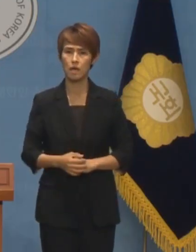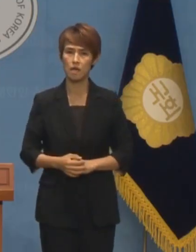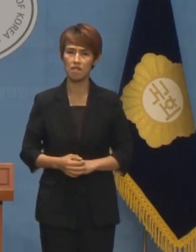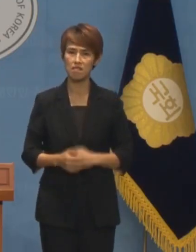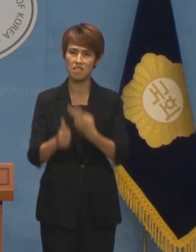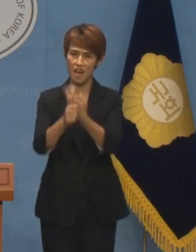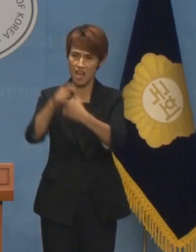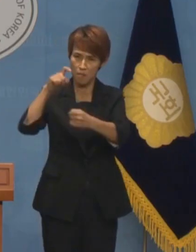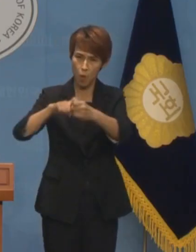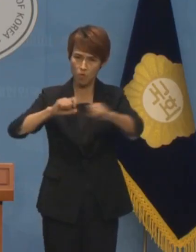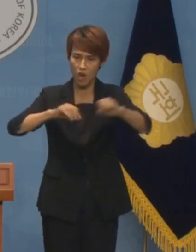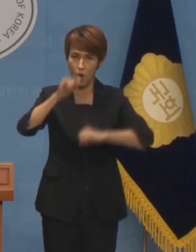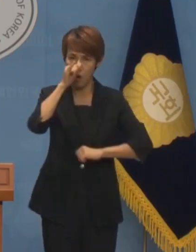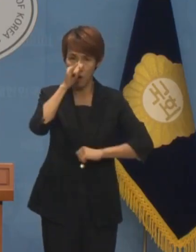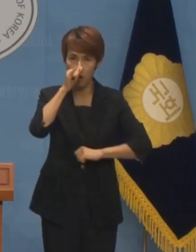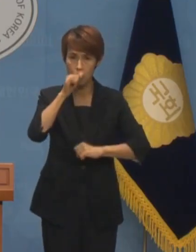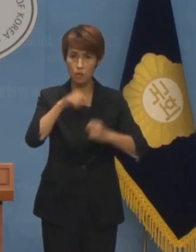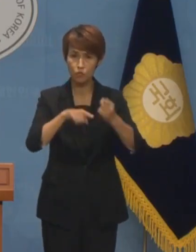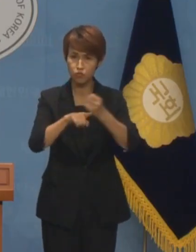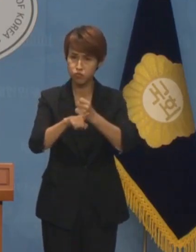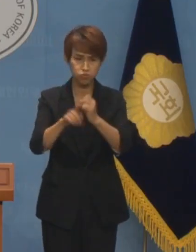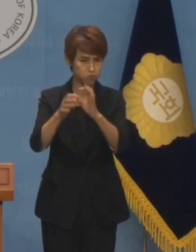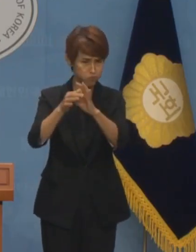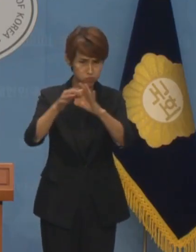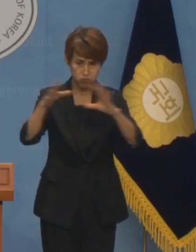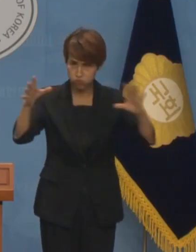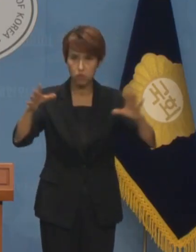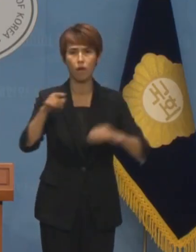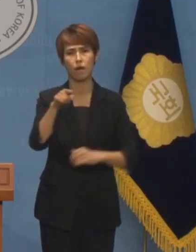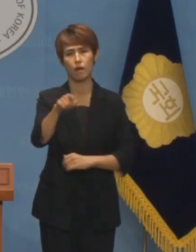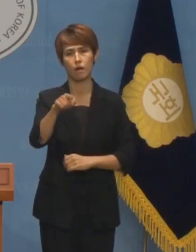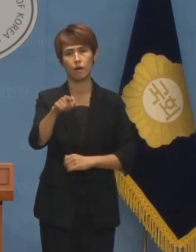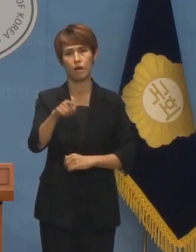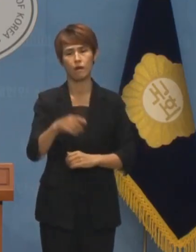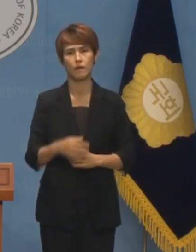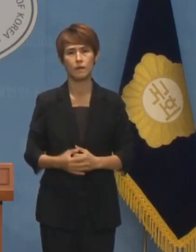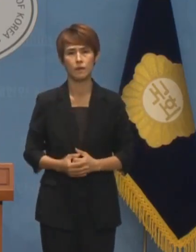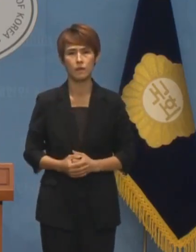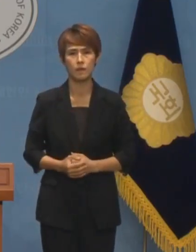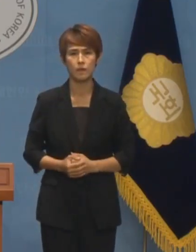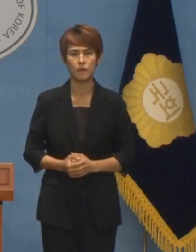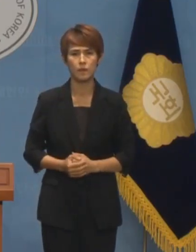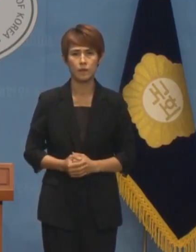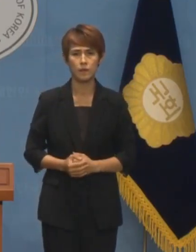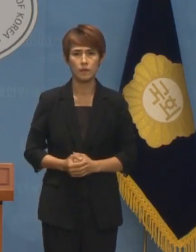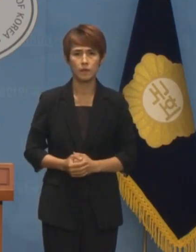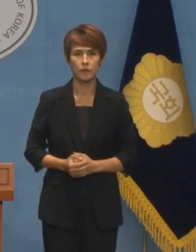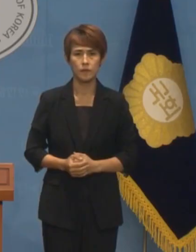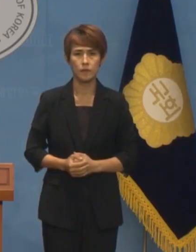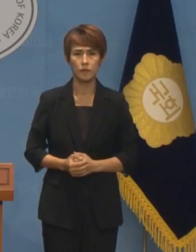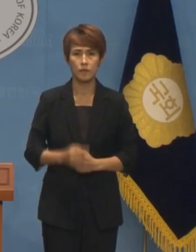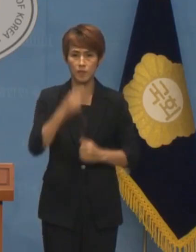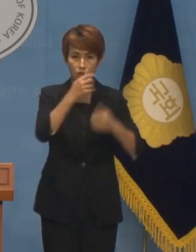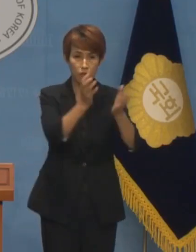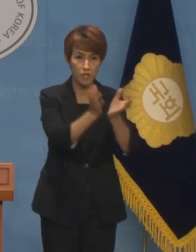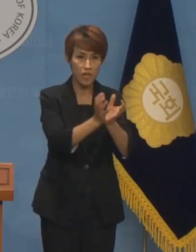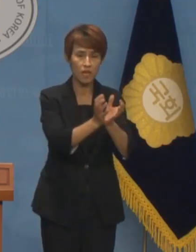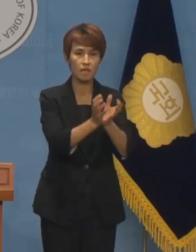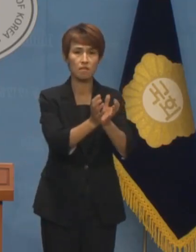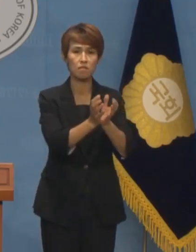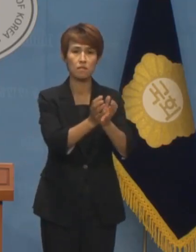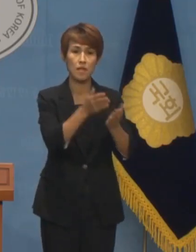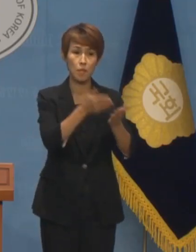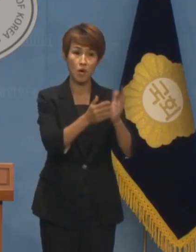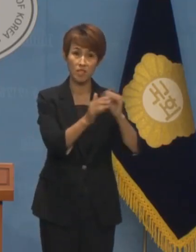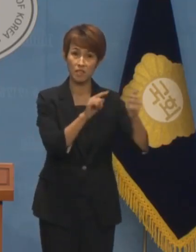탄핵일 뿐 명백한 사유와 상관없는 무고함을 방증할 뿐입니다. 급기야 민주당